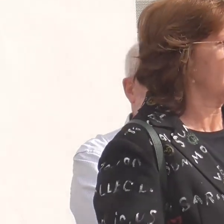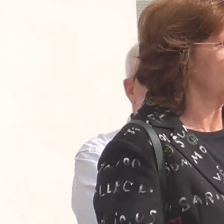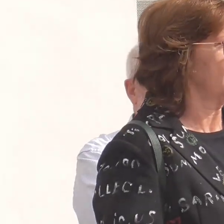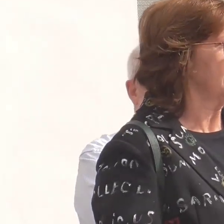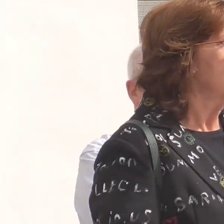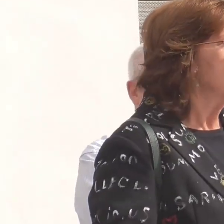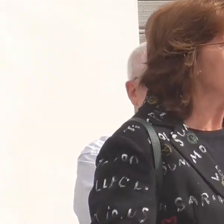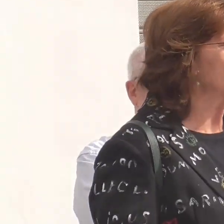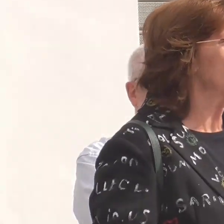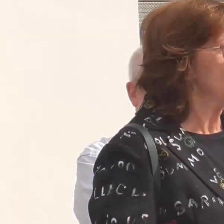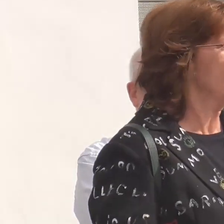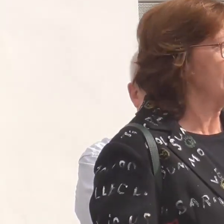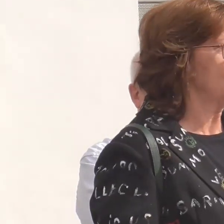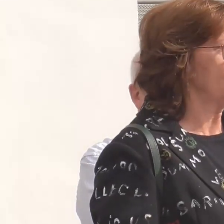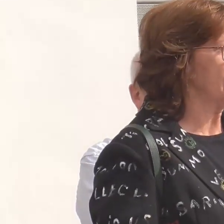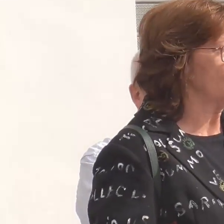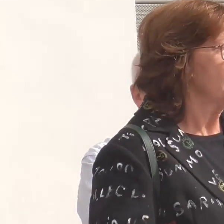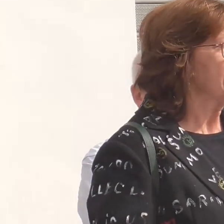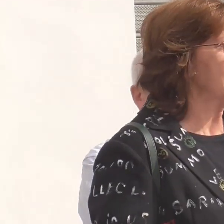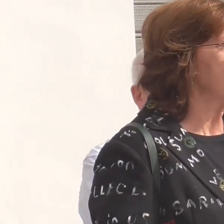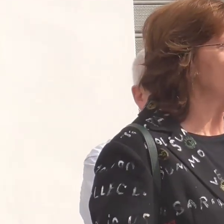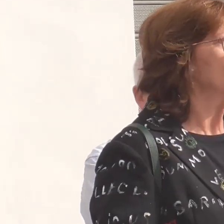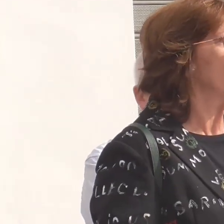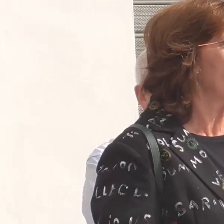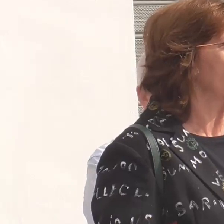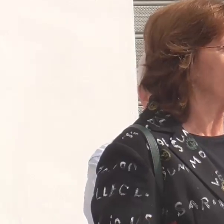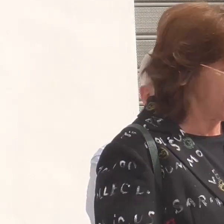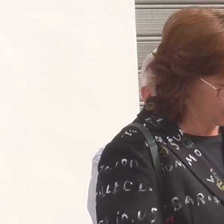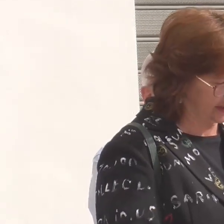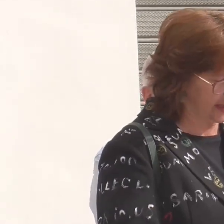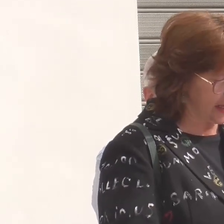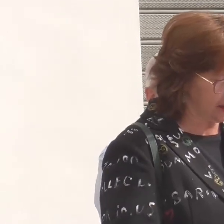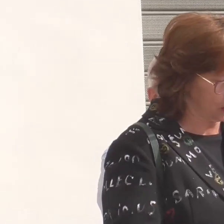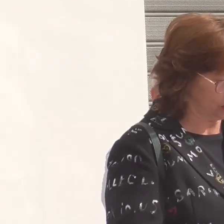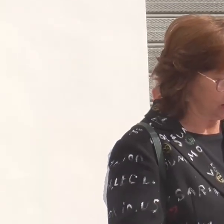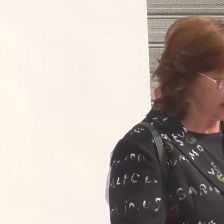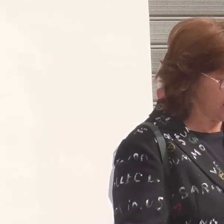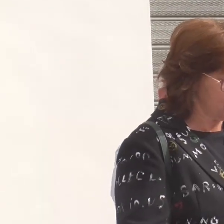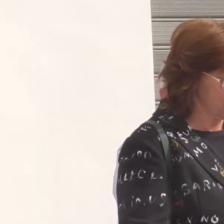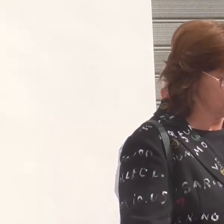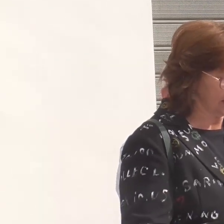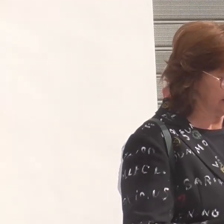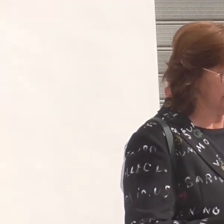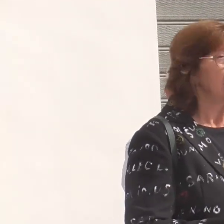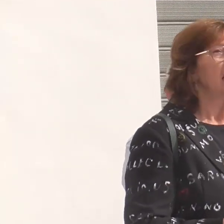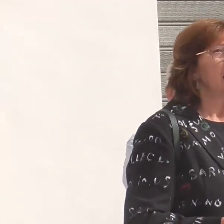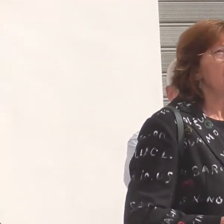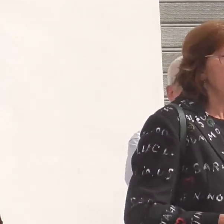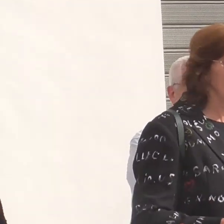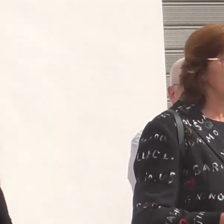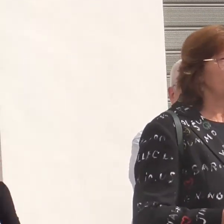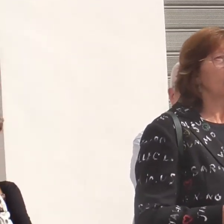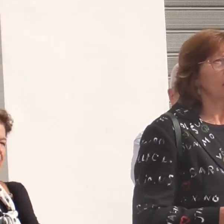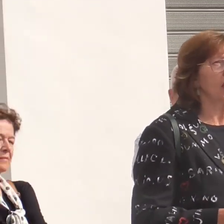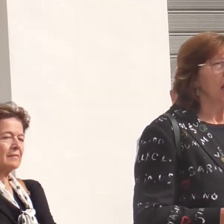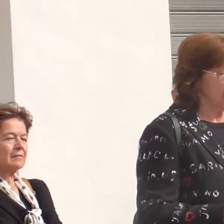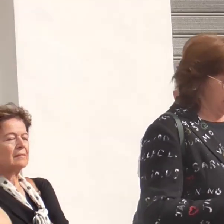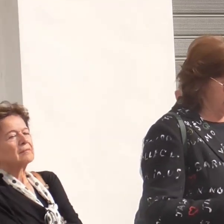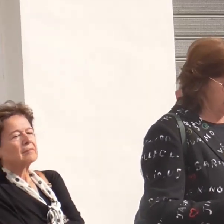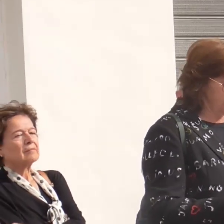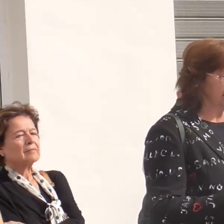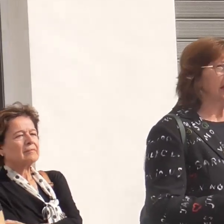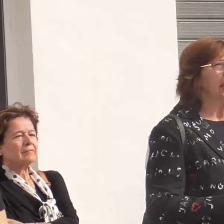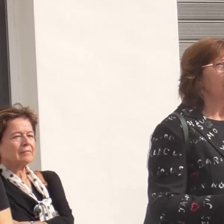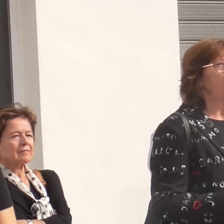de una forma razonable, pero nosotros no queremos lo mejor, queremos lo bueno, que era lo que teníamos, y es muy importante. Y por último, decir